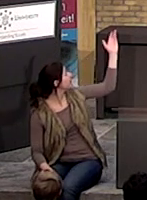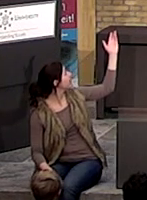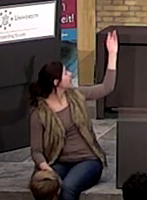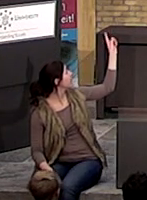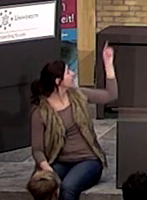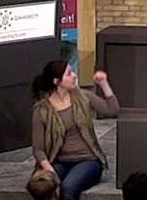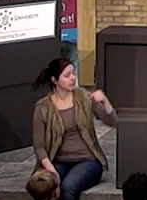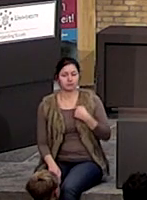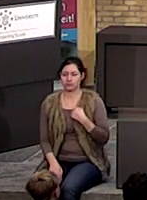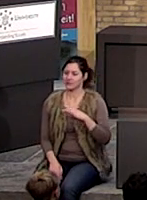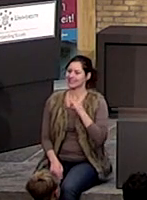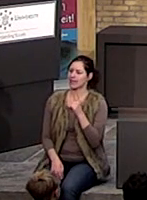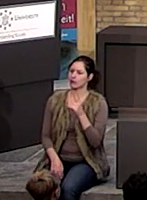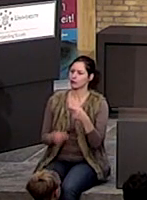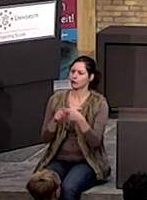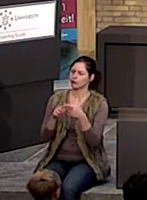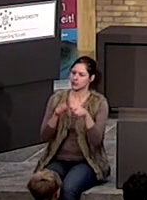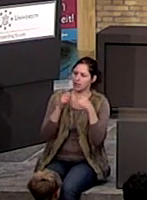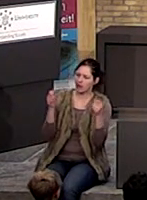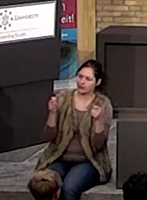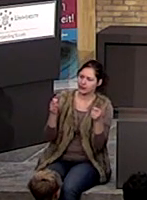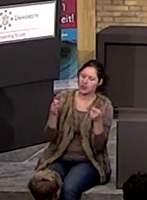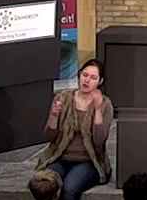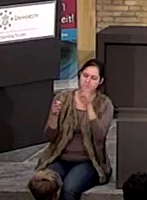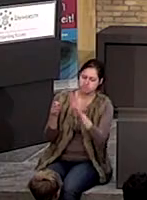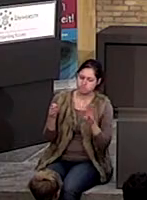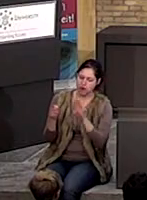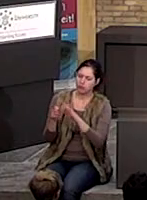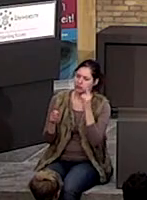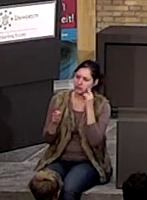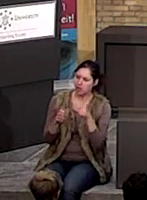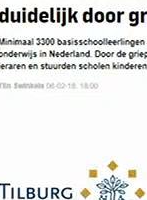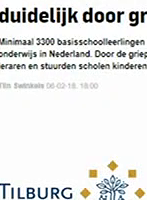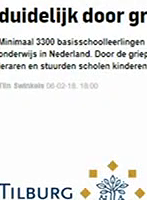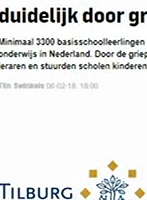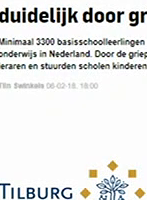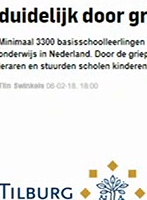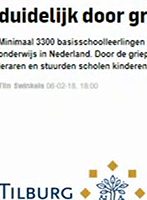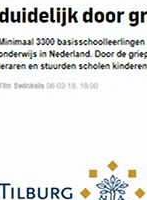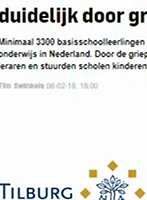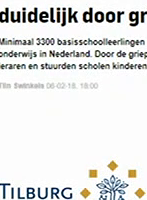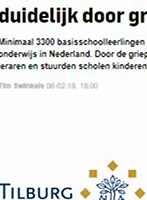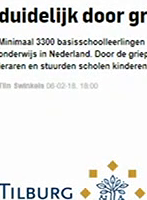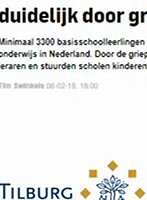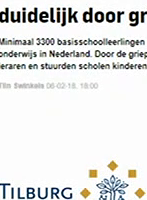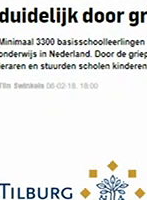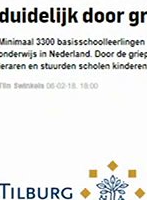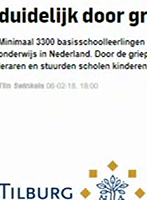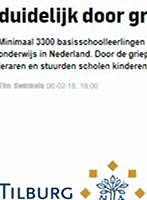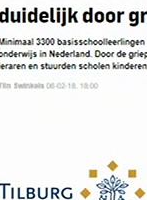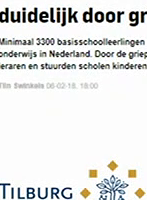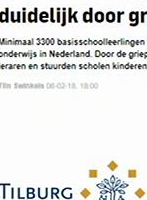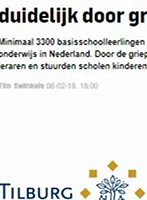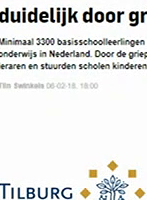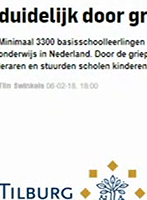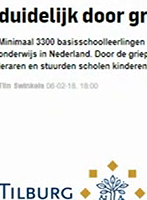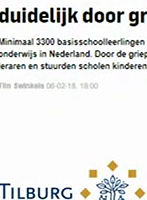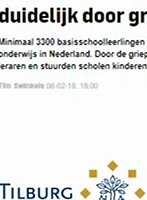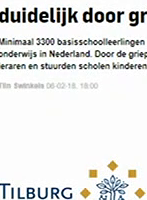Ik heb wat dingetjes uit de krant gehaald. Brabants Dagblad, Eindhoven's Dagblad, het Algemeen Dagblad rechtsonder, een landelijke krant. We hebben te weinig